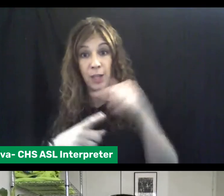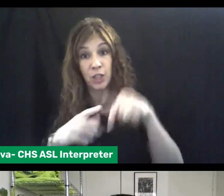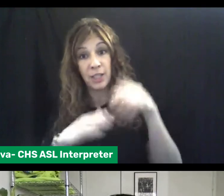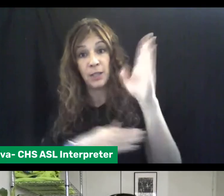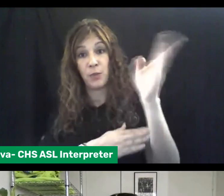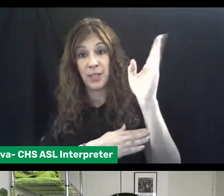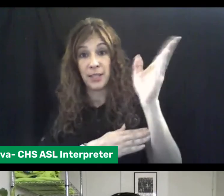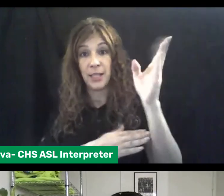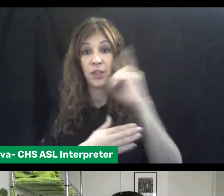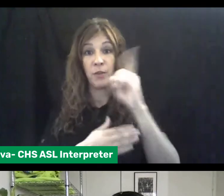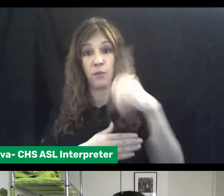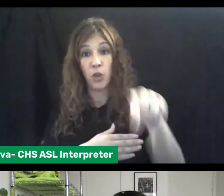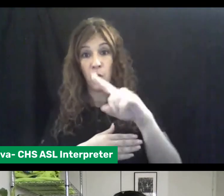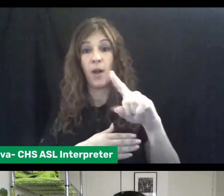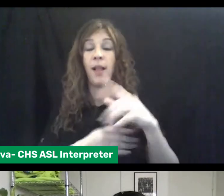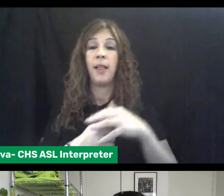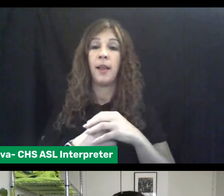presentación,